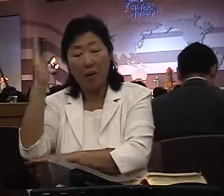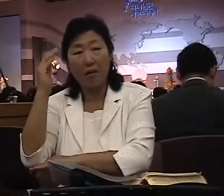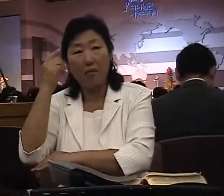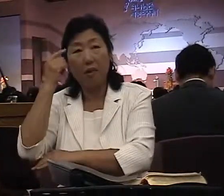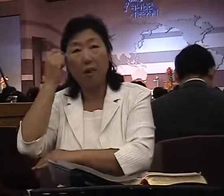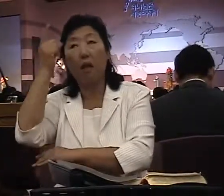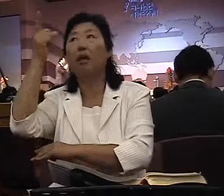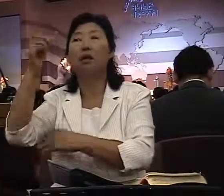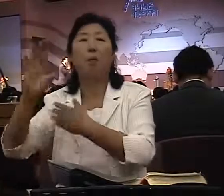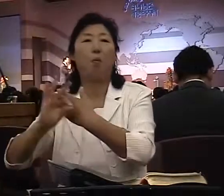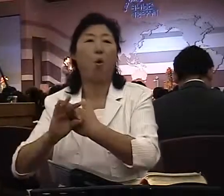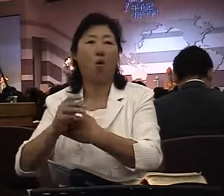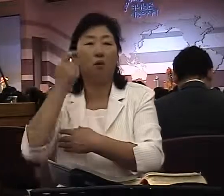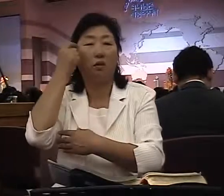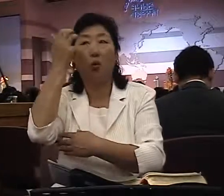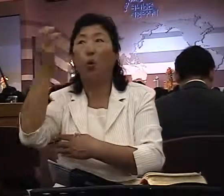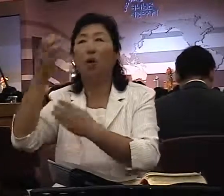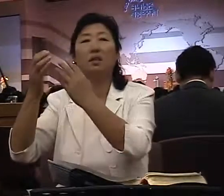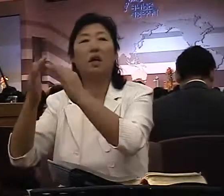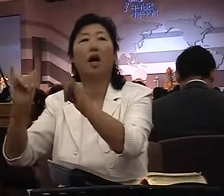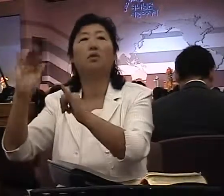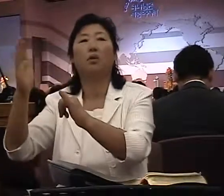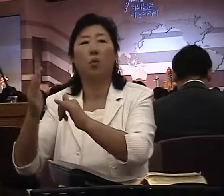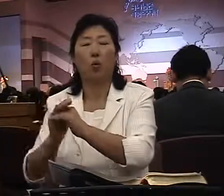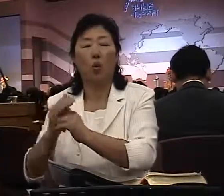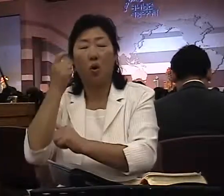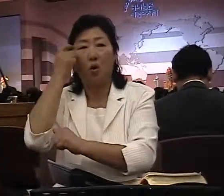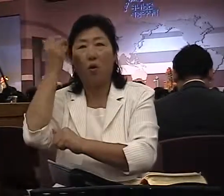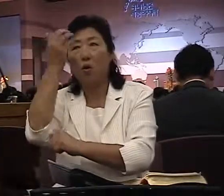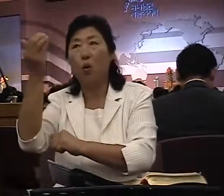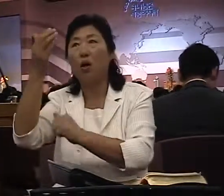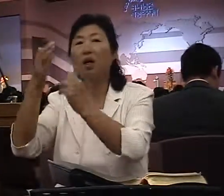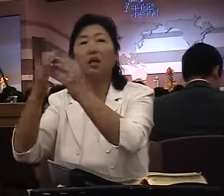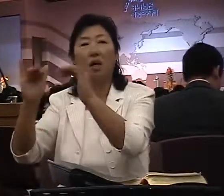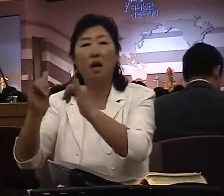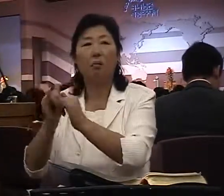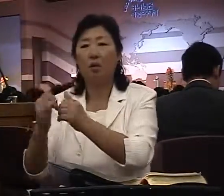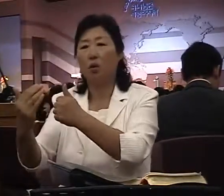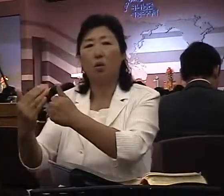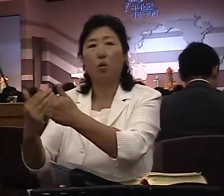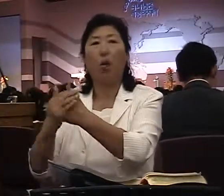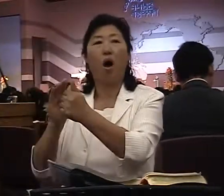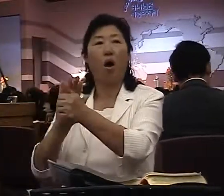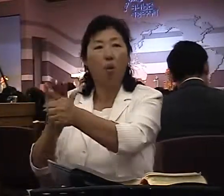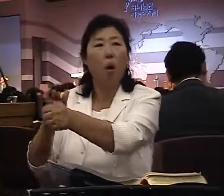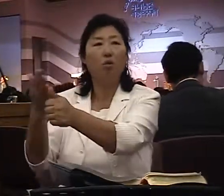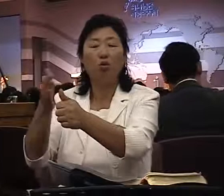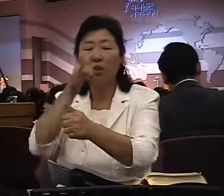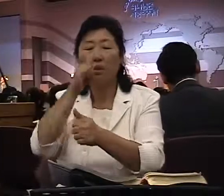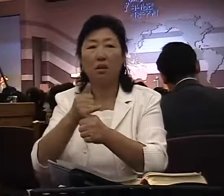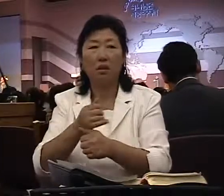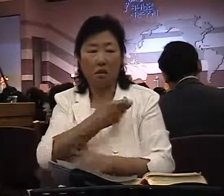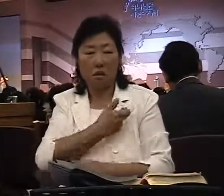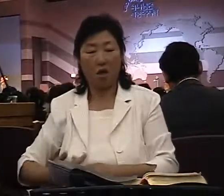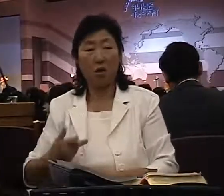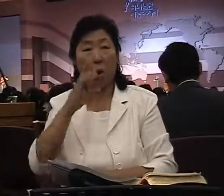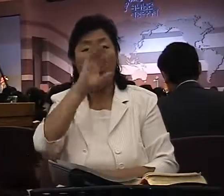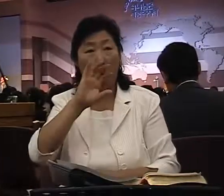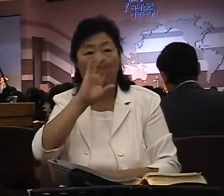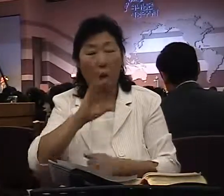이 성령의 사람이 되고 성령의 사람이 되는 것을 도울 수 있는 우리 제자 훈련, 이 훈련 사역을 우리가